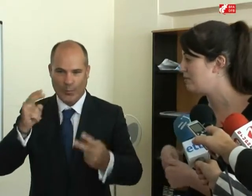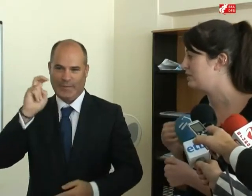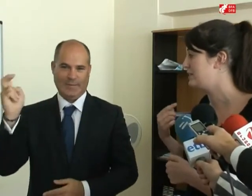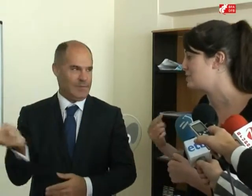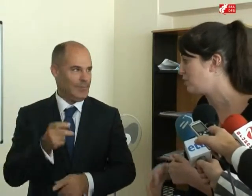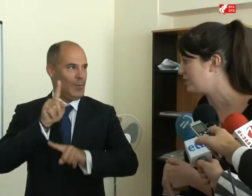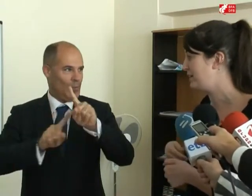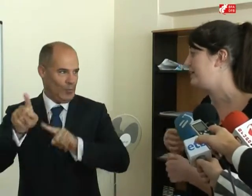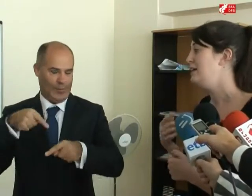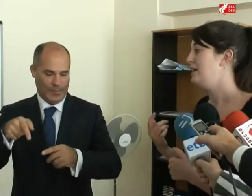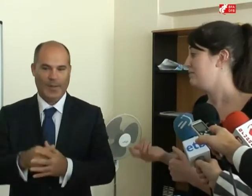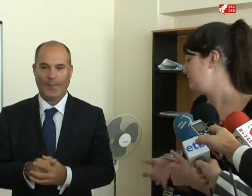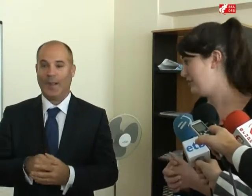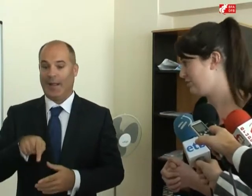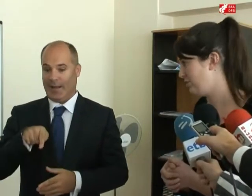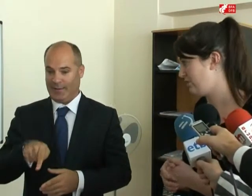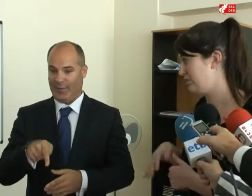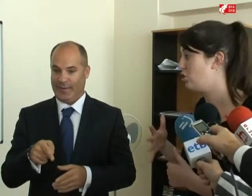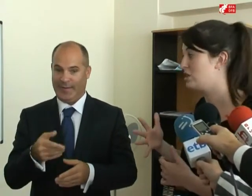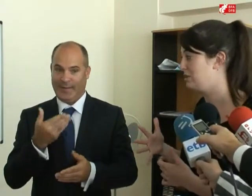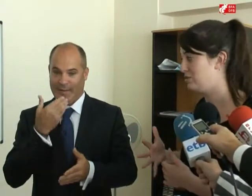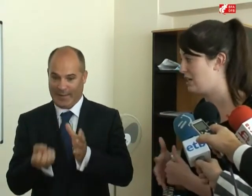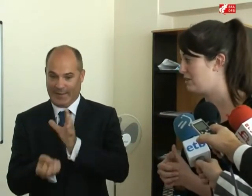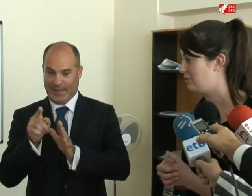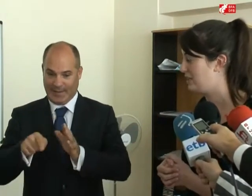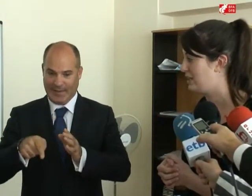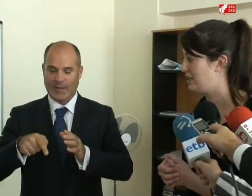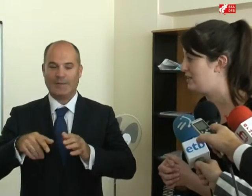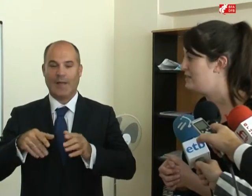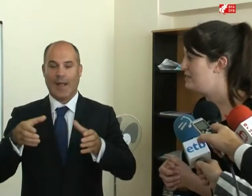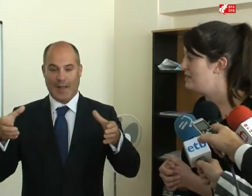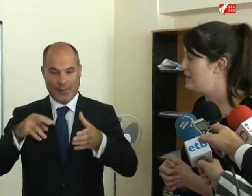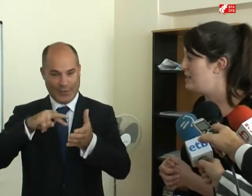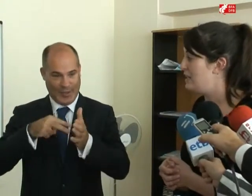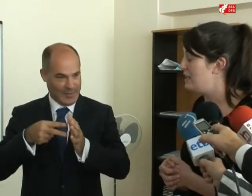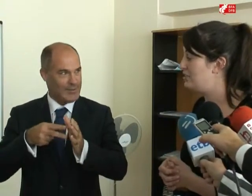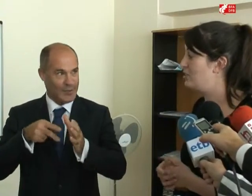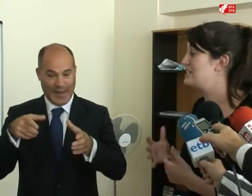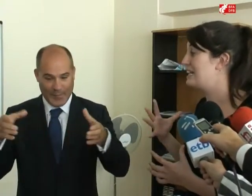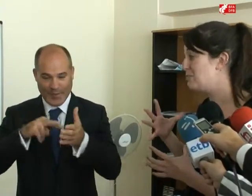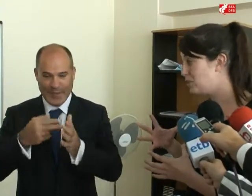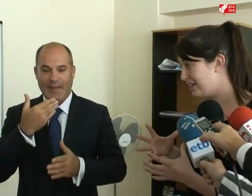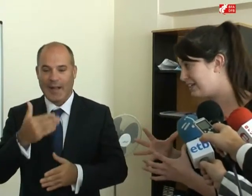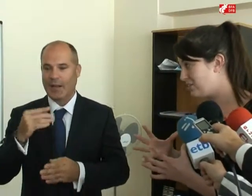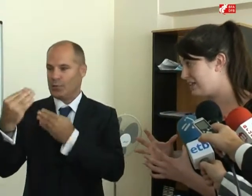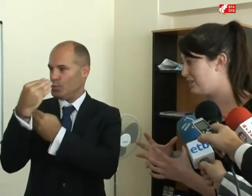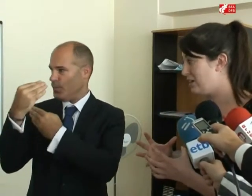en transporte, en todos los ámbitos de la vida cotidiana. Entonces, el equipo técnico que nació aquí en